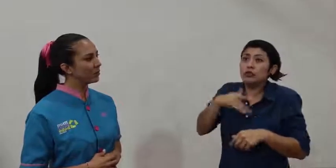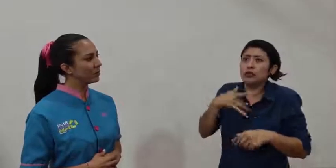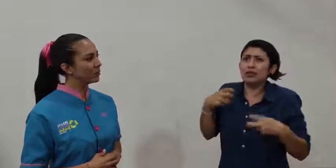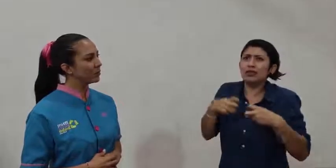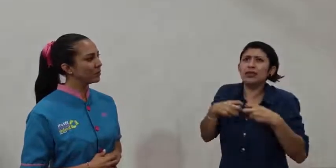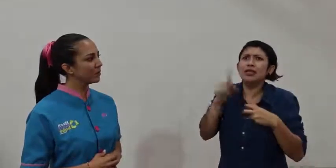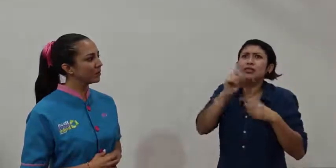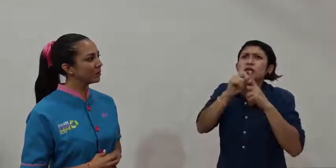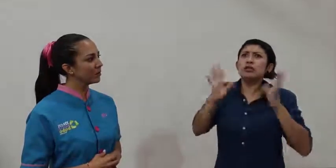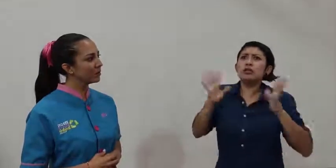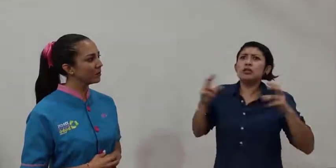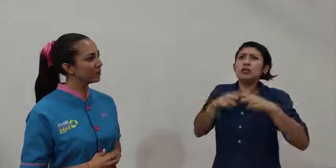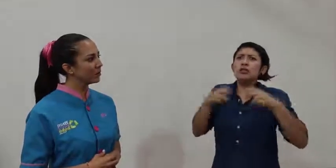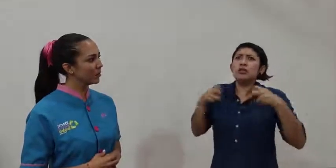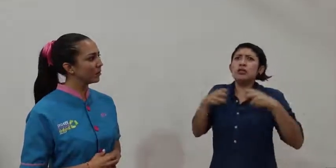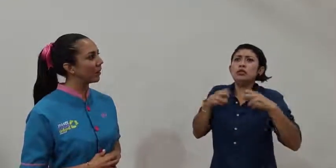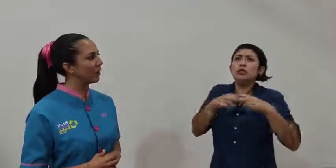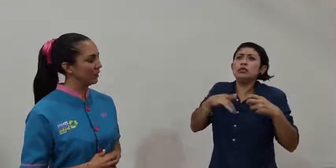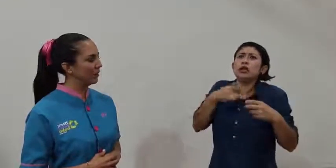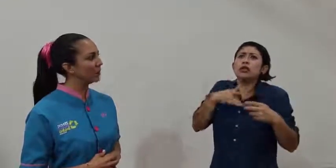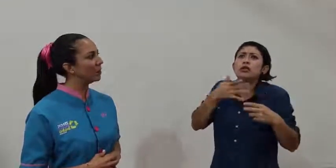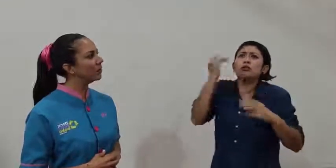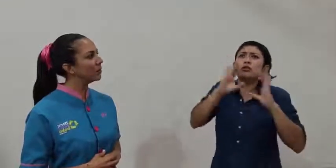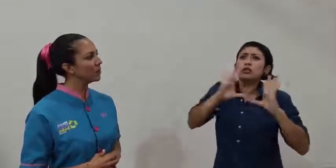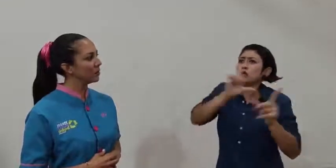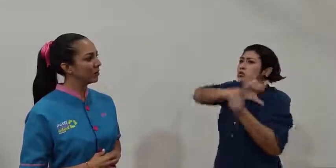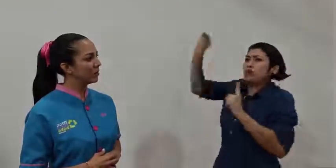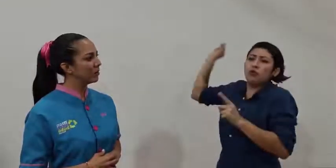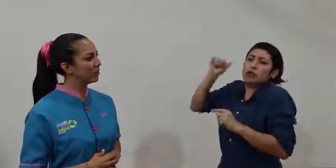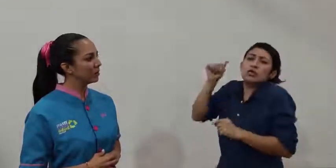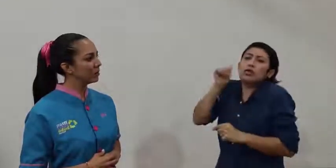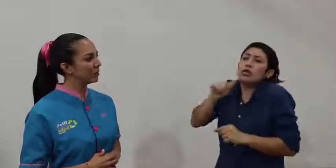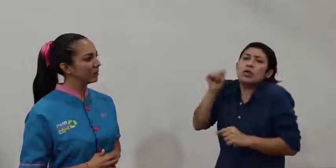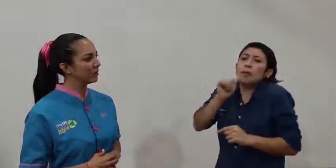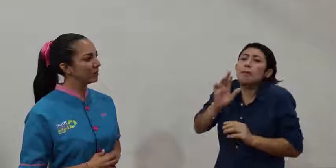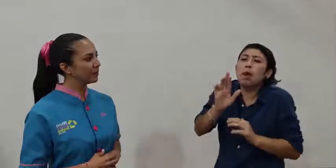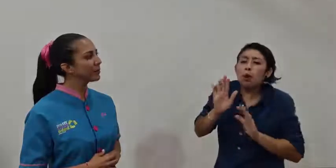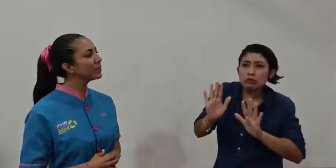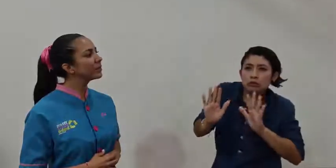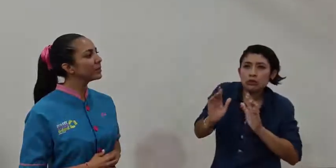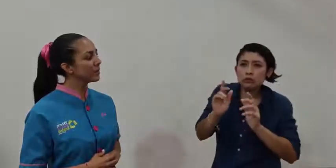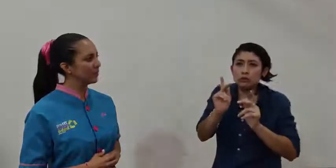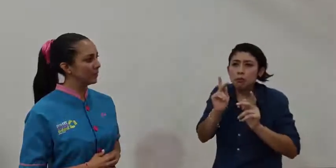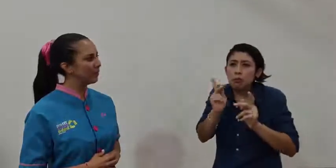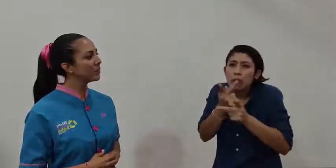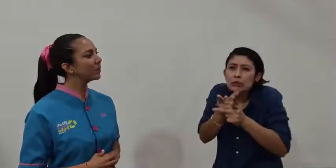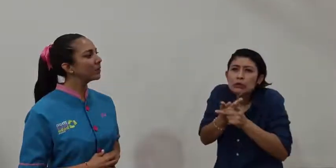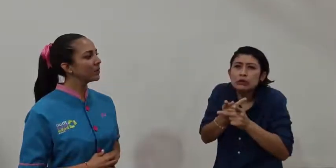puedes usar mímica o decir apenas tu nombre o así, pero lo que nunca debes de hacer